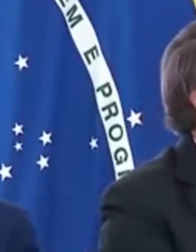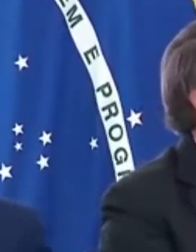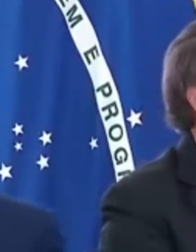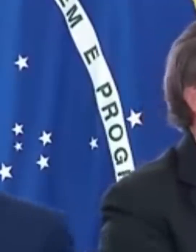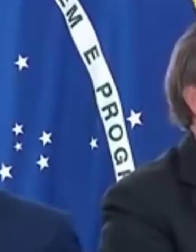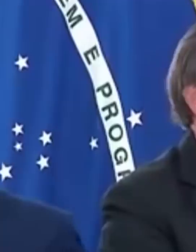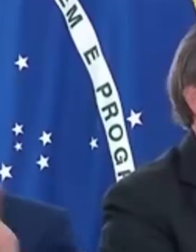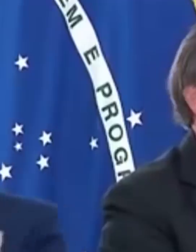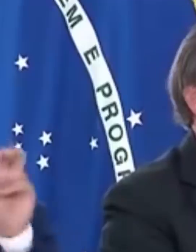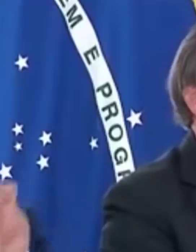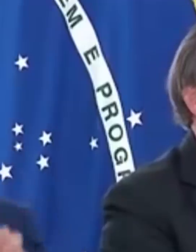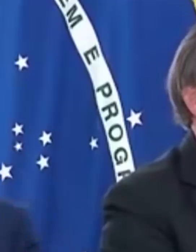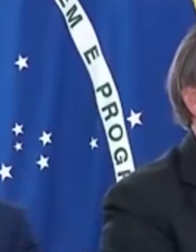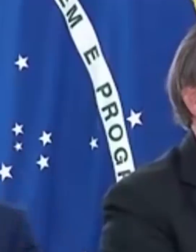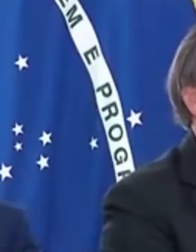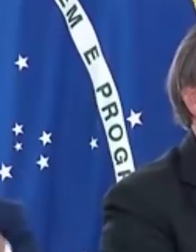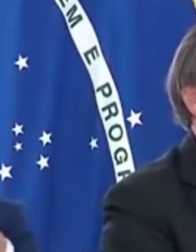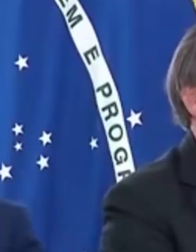nessa live, né?